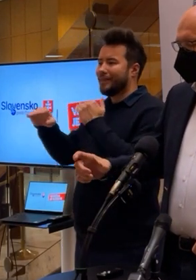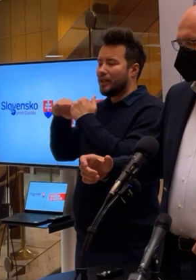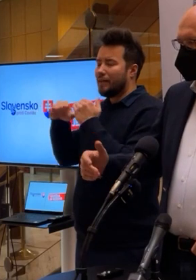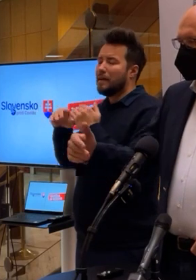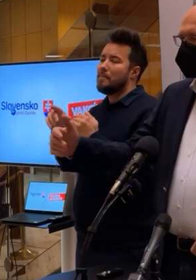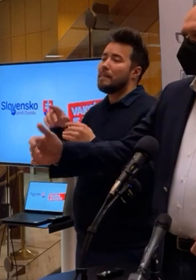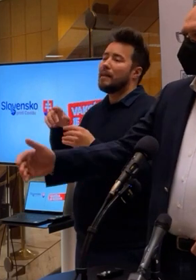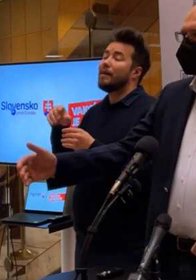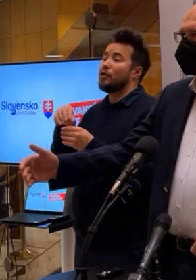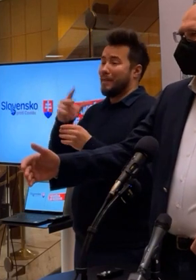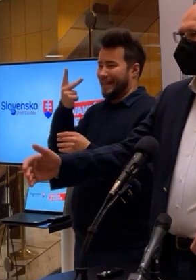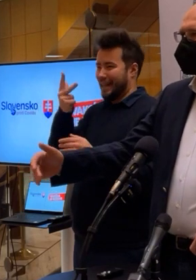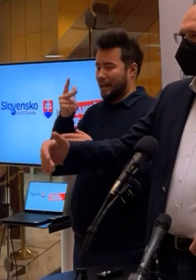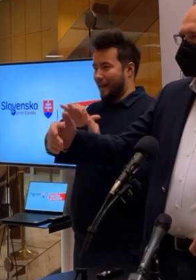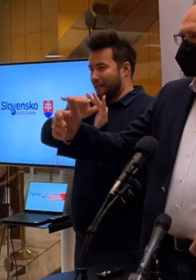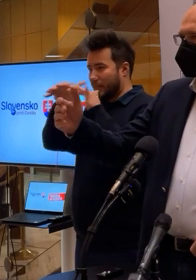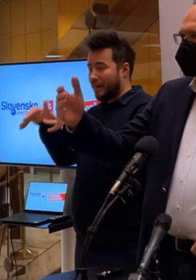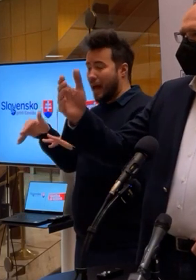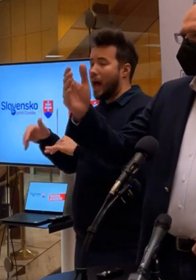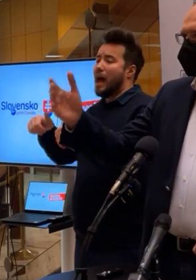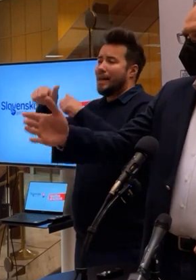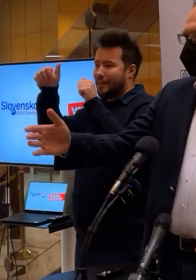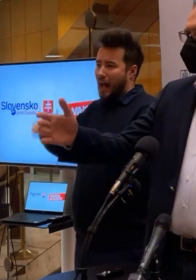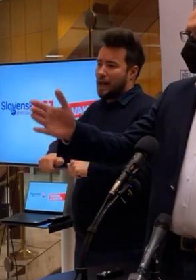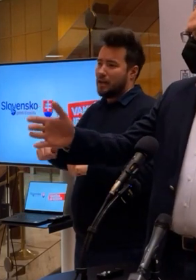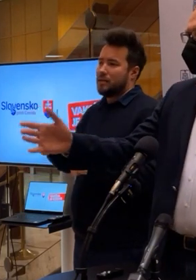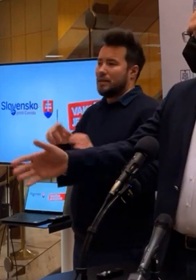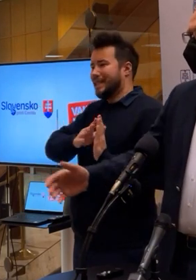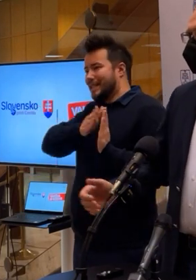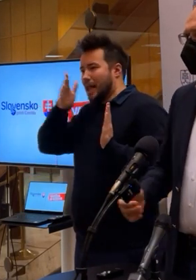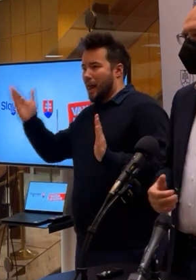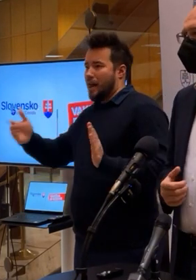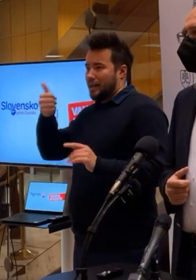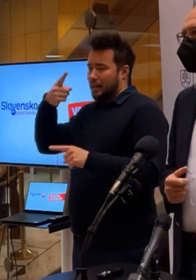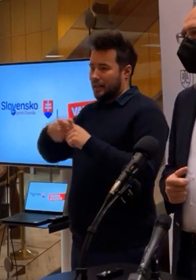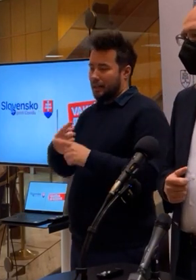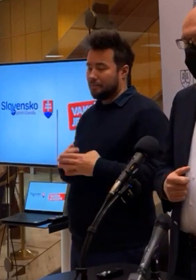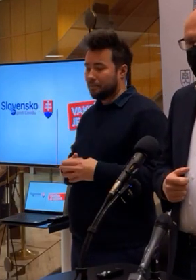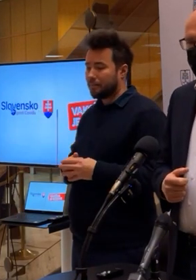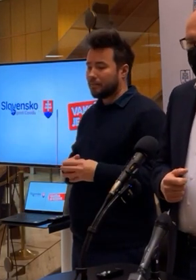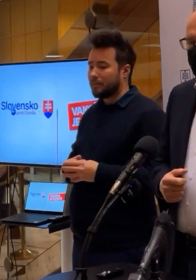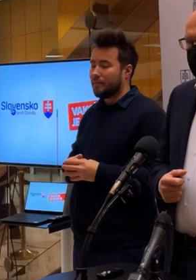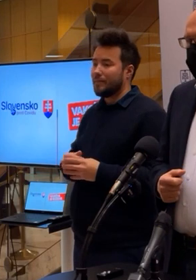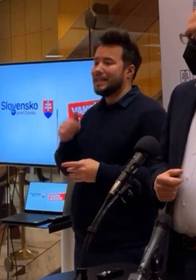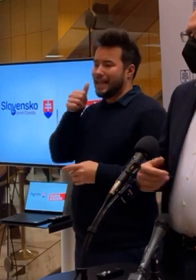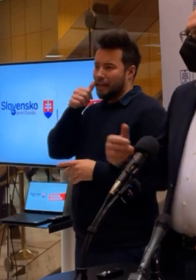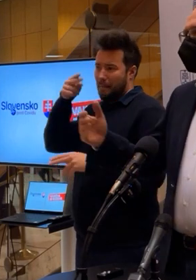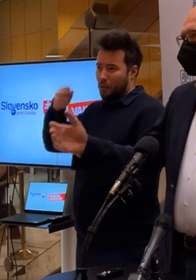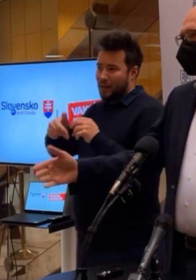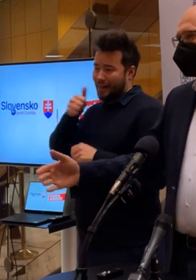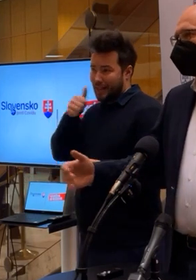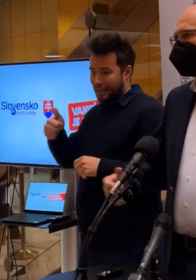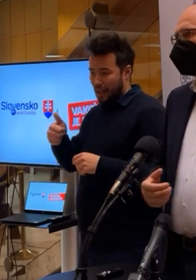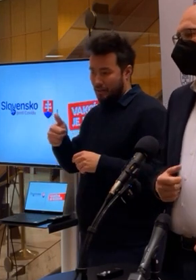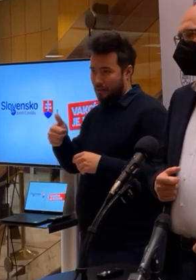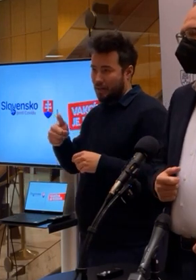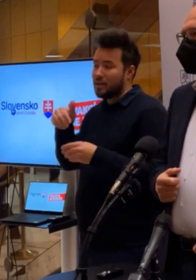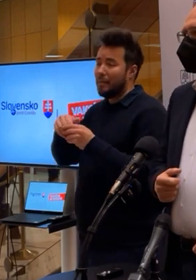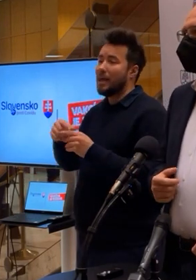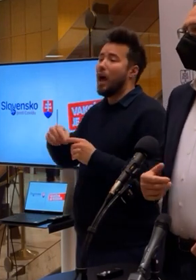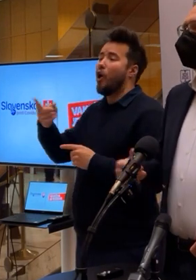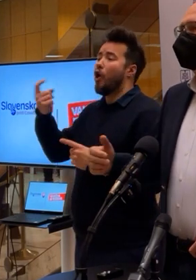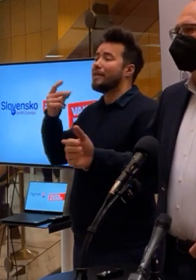Tá fáza, čo boli zatvorení, tá končí zajtra. Zajtra je posledný deň. No tak od piatku budú